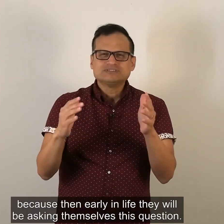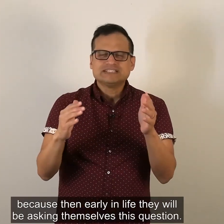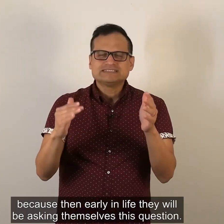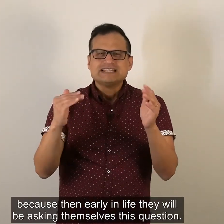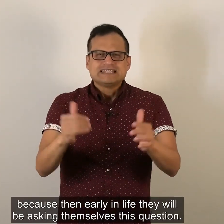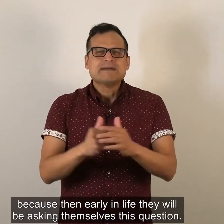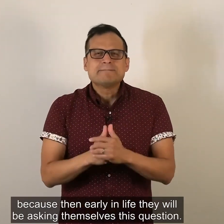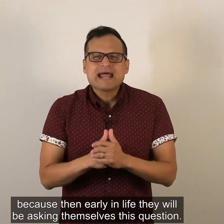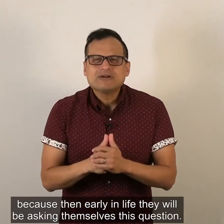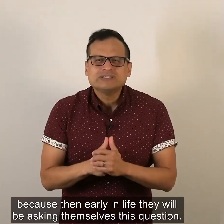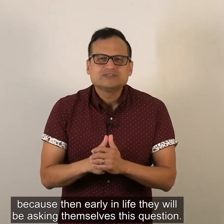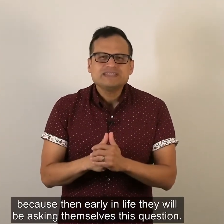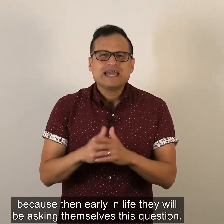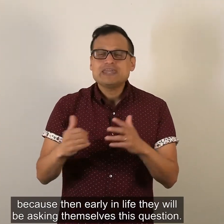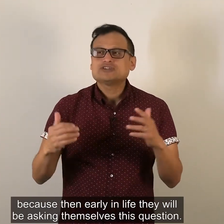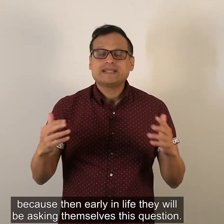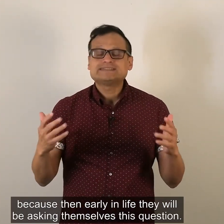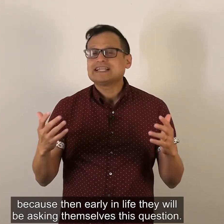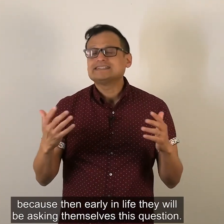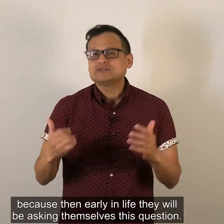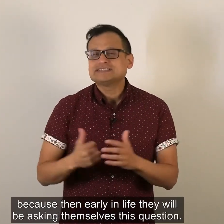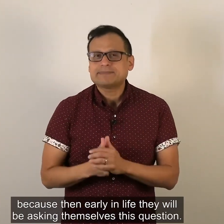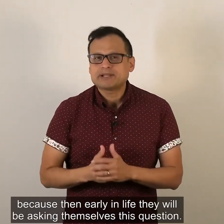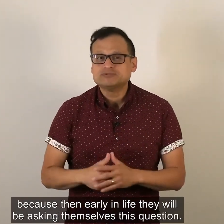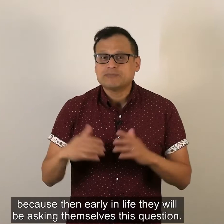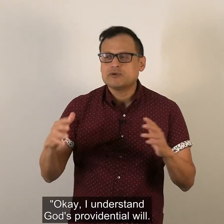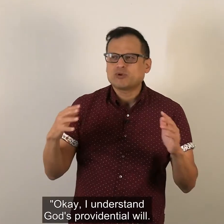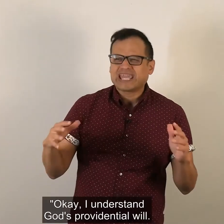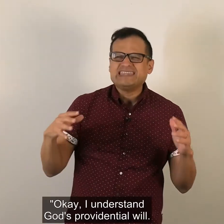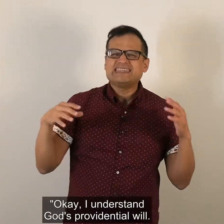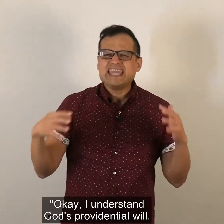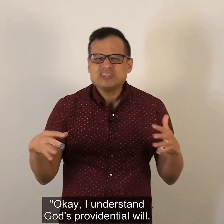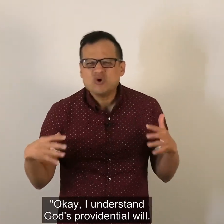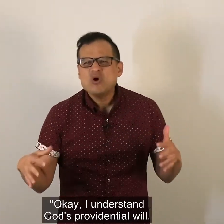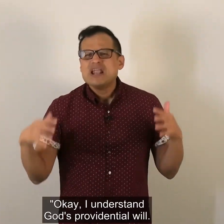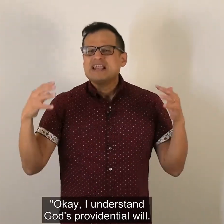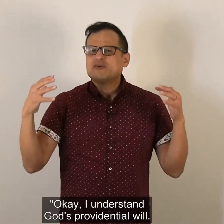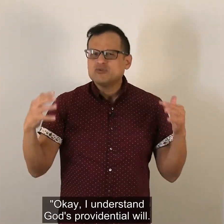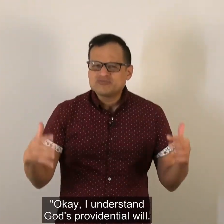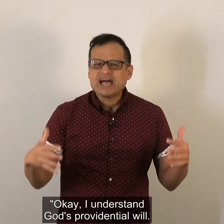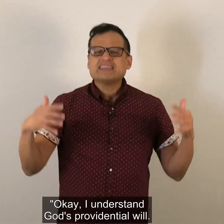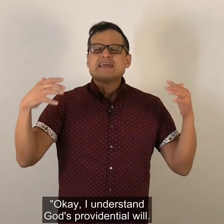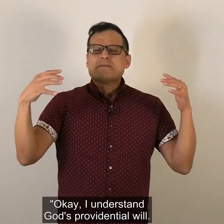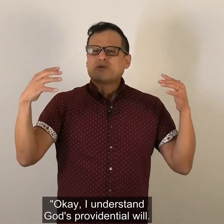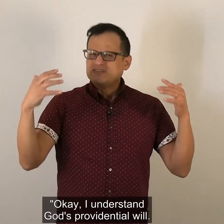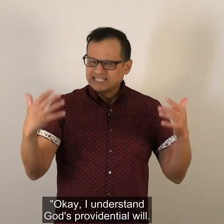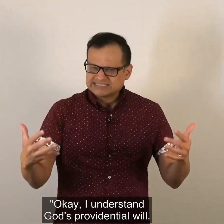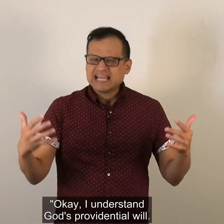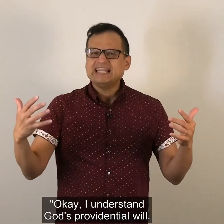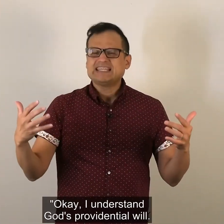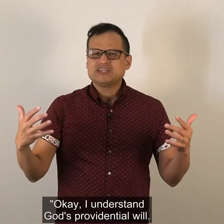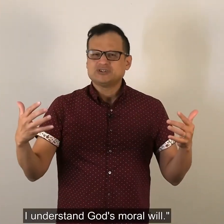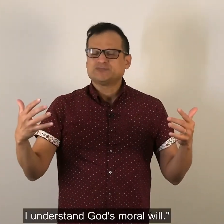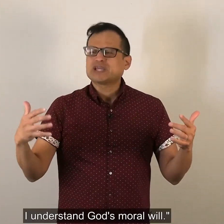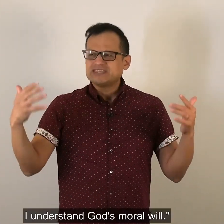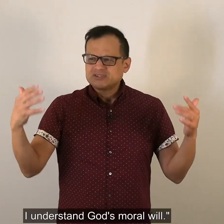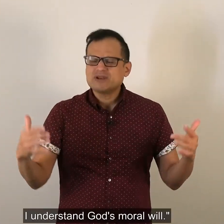entonces, temprano en su vida, ellos van a estar haciéndose esta pregunta. Bueno, porque entiendo la voluntad providencial de Dios, porque entiendo la